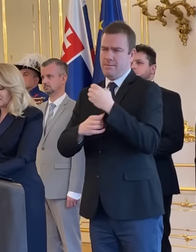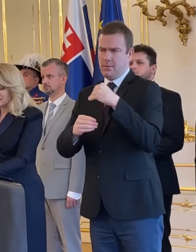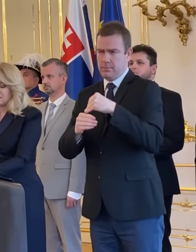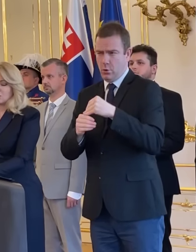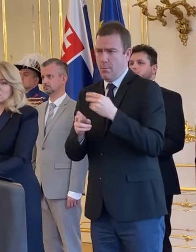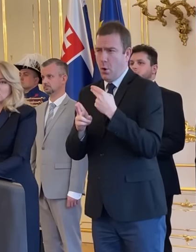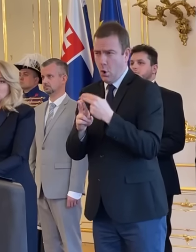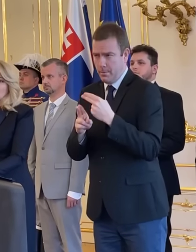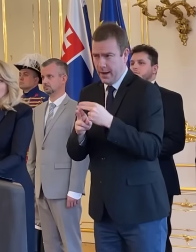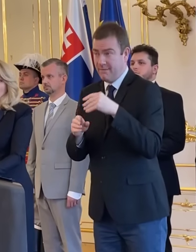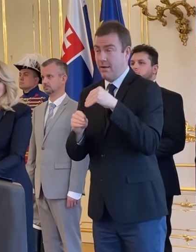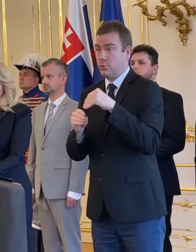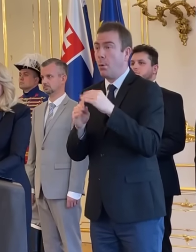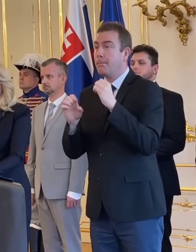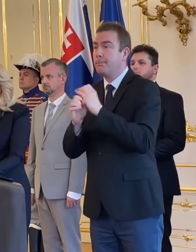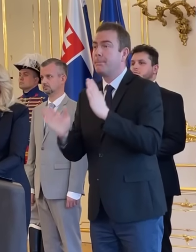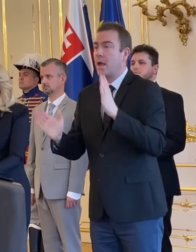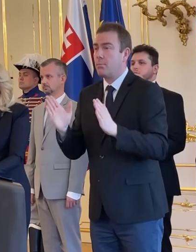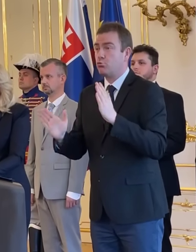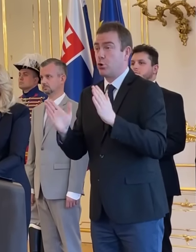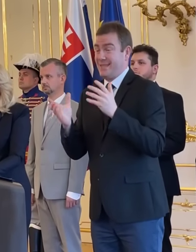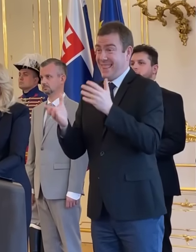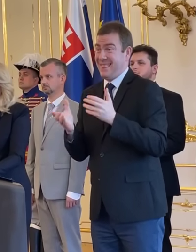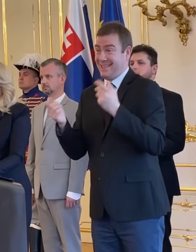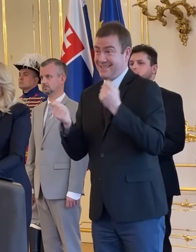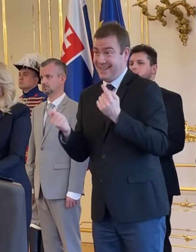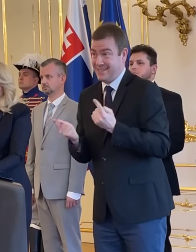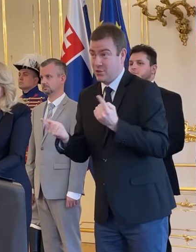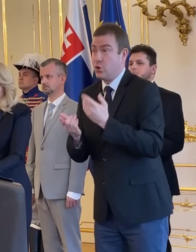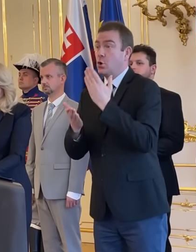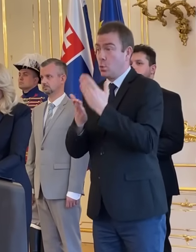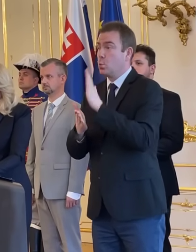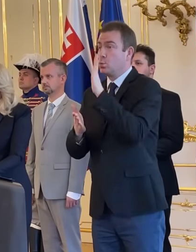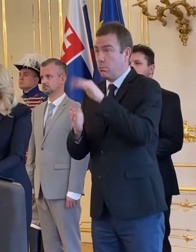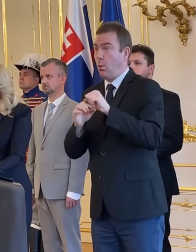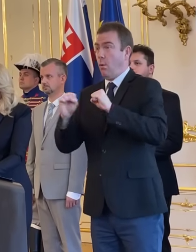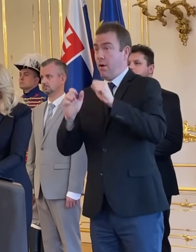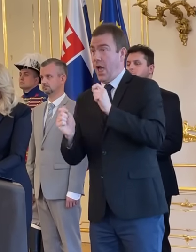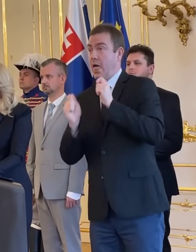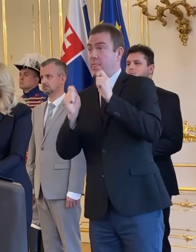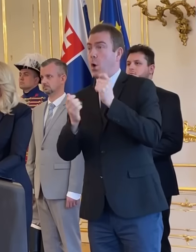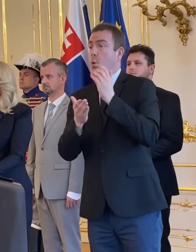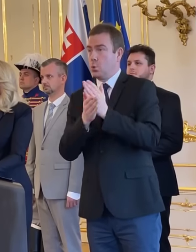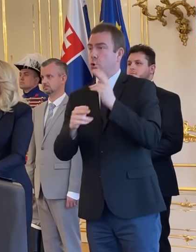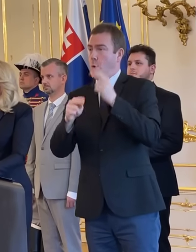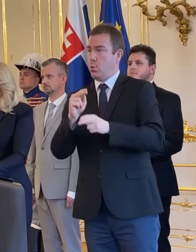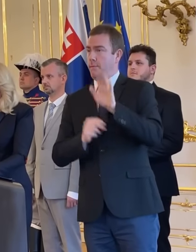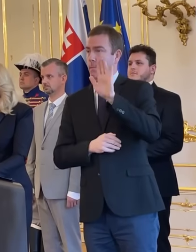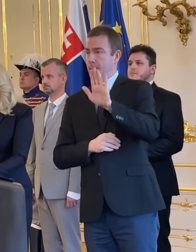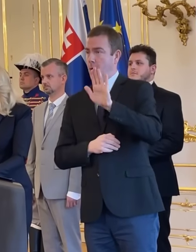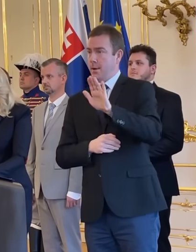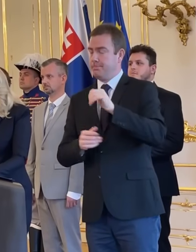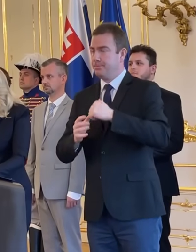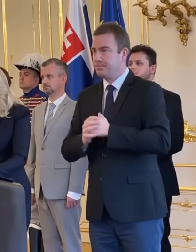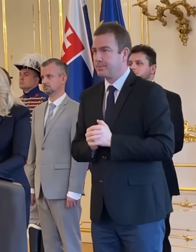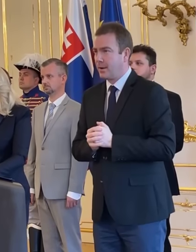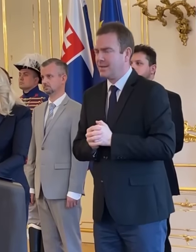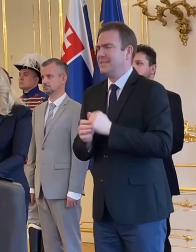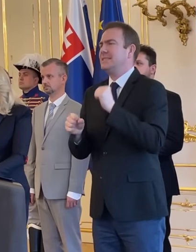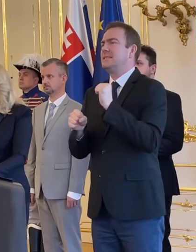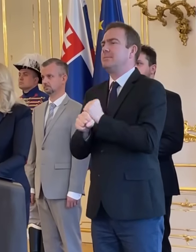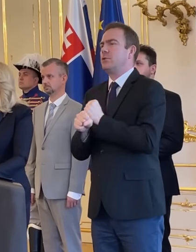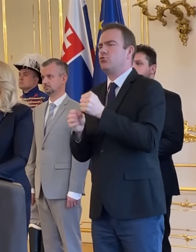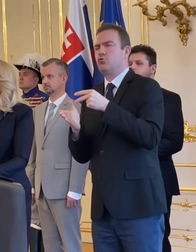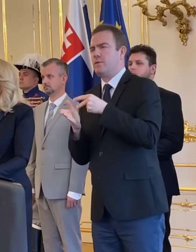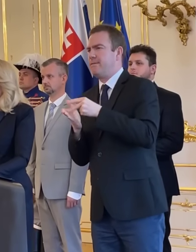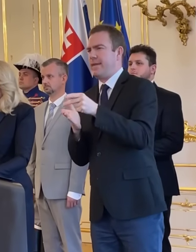pri násilných trestných činov od skupiny opozičných poslankyň už bol aj vláde doručený. O zbytočnosti veta